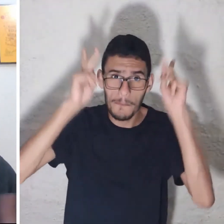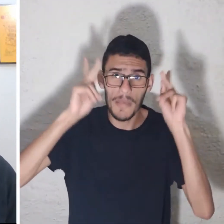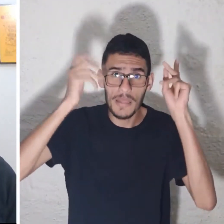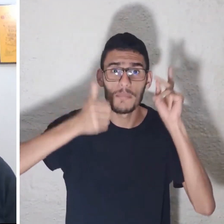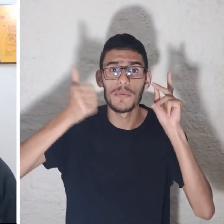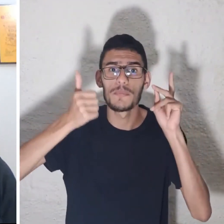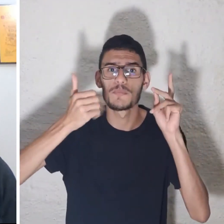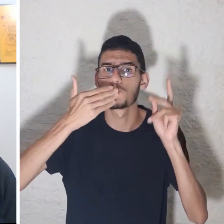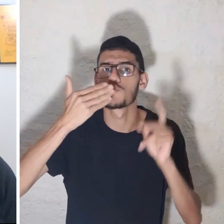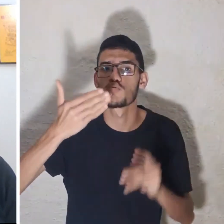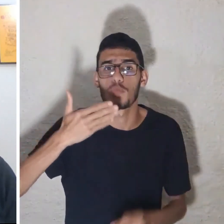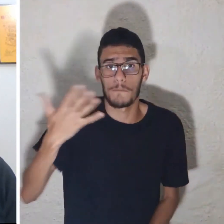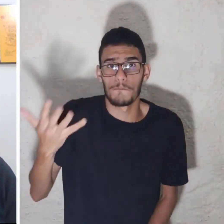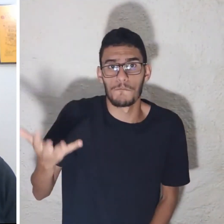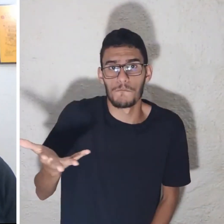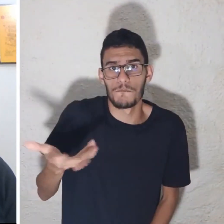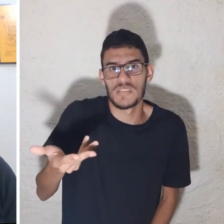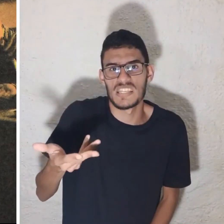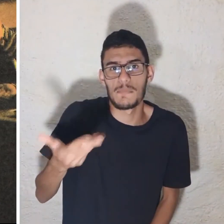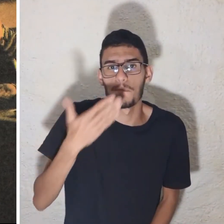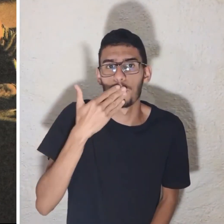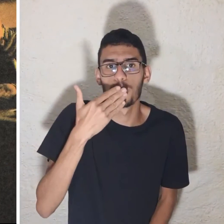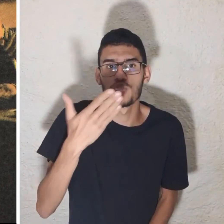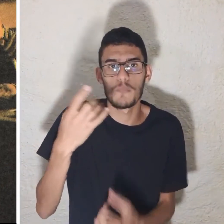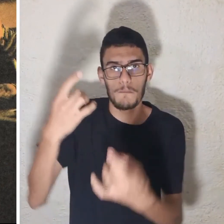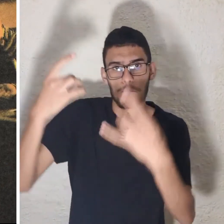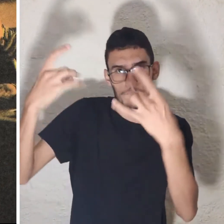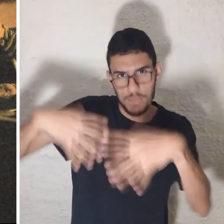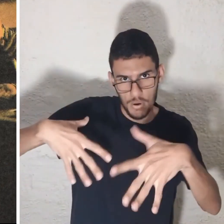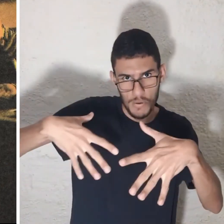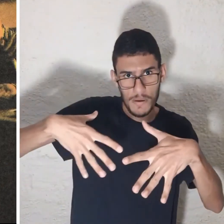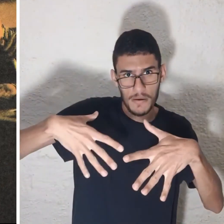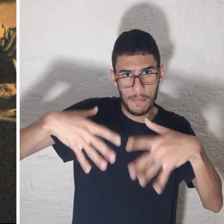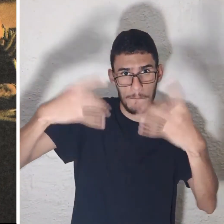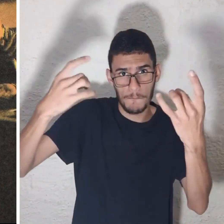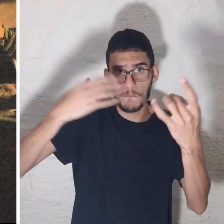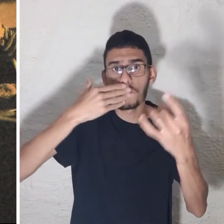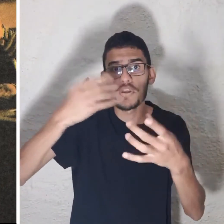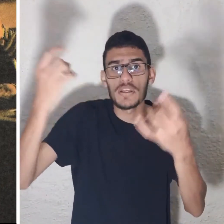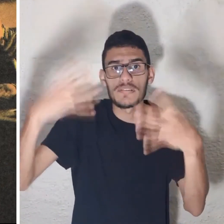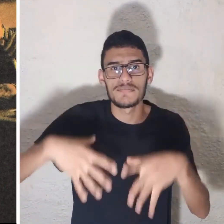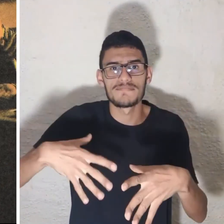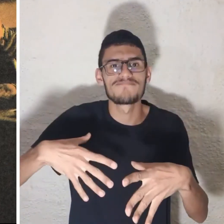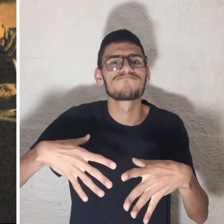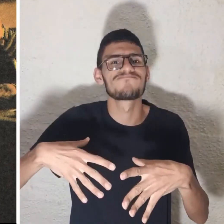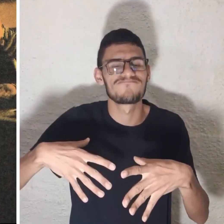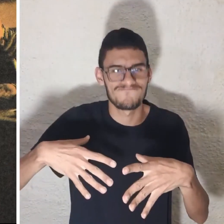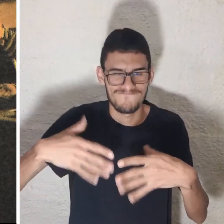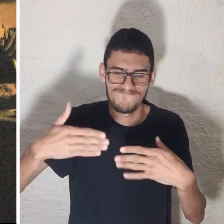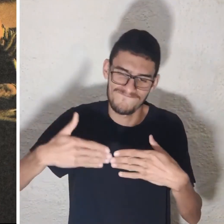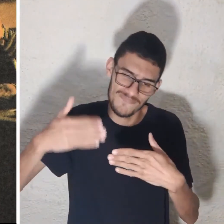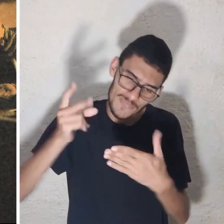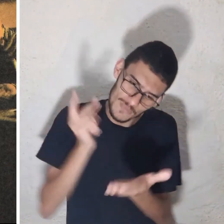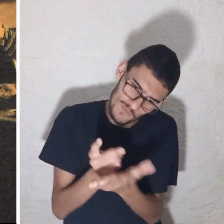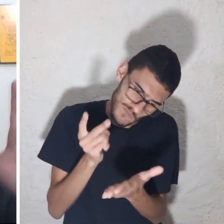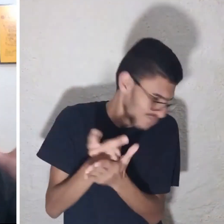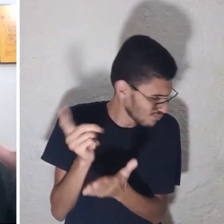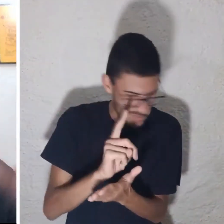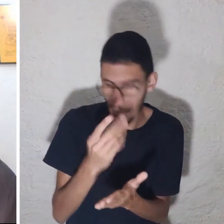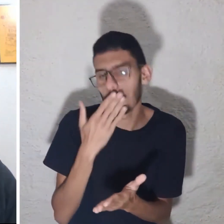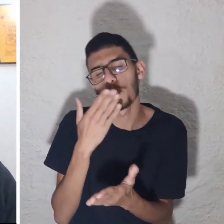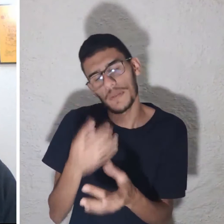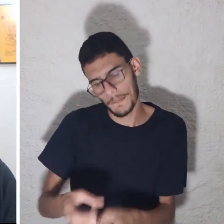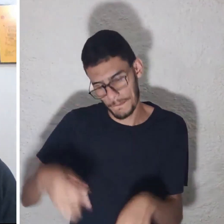Dom Pedro, então, ele acaba abdicando. O que é abdicar? Né? Ele resolve deixar o poder. Ele não será, né, a partir de